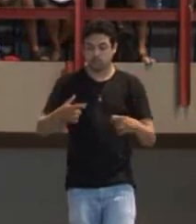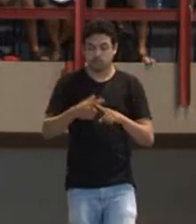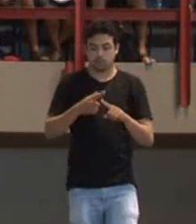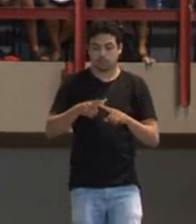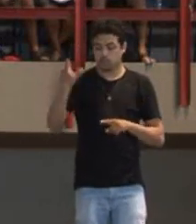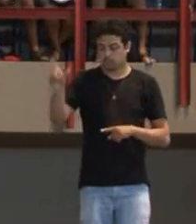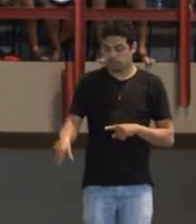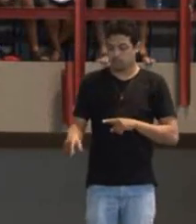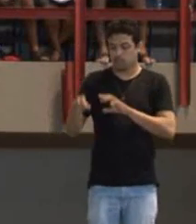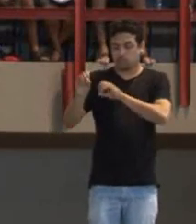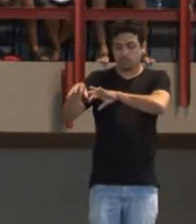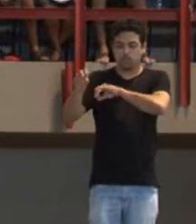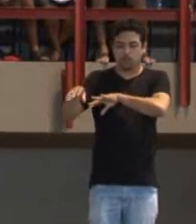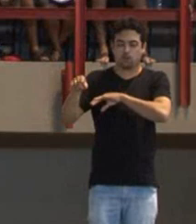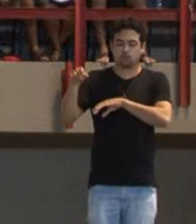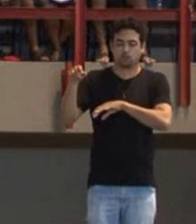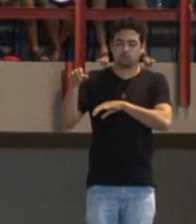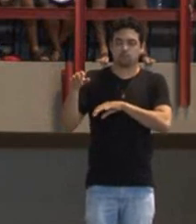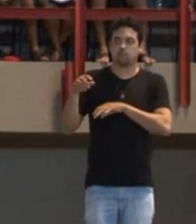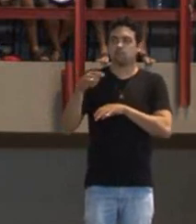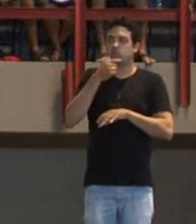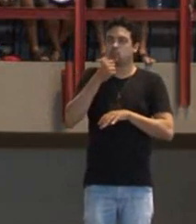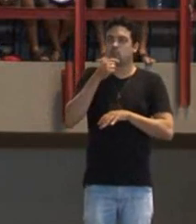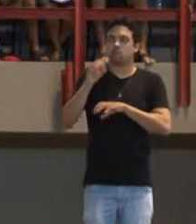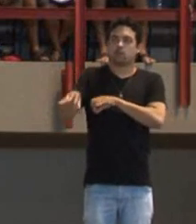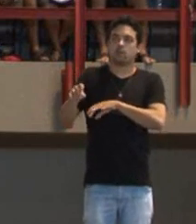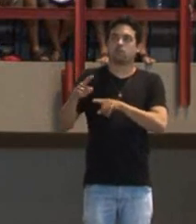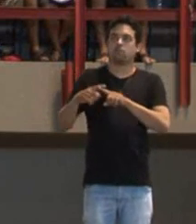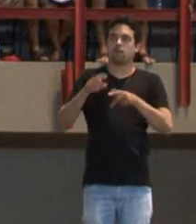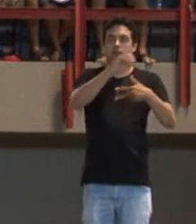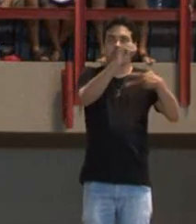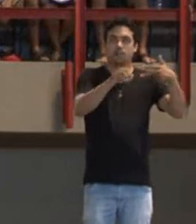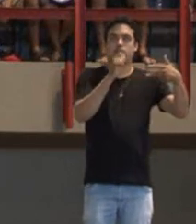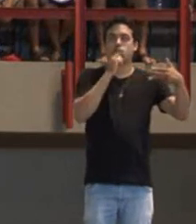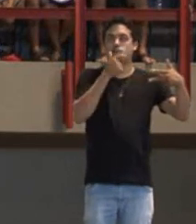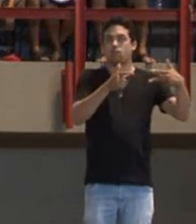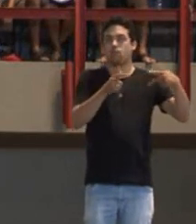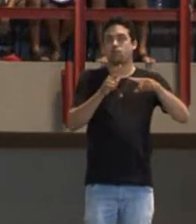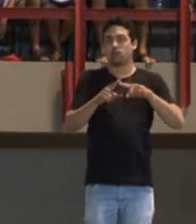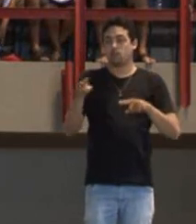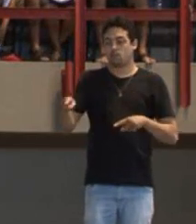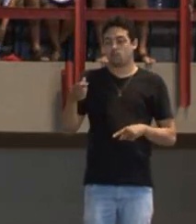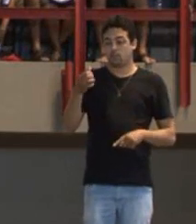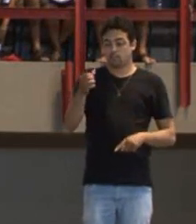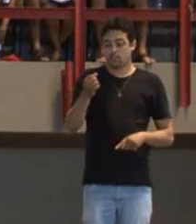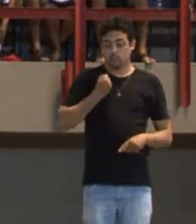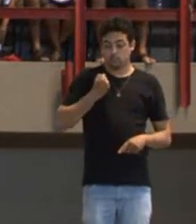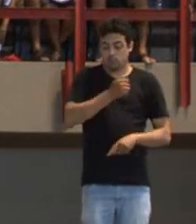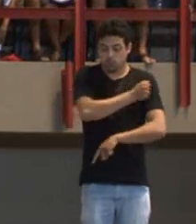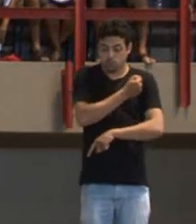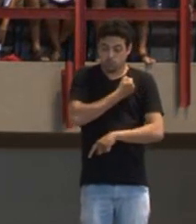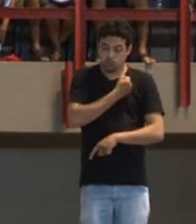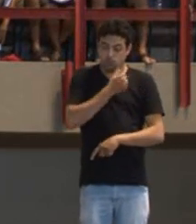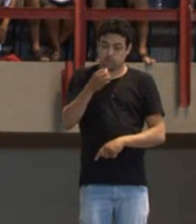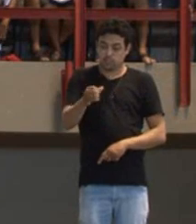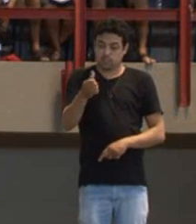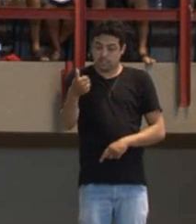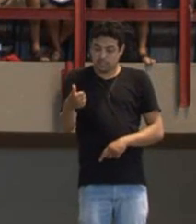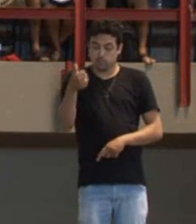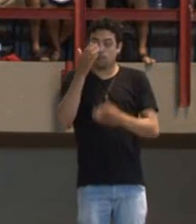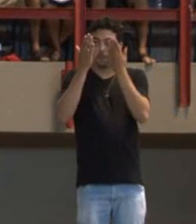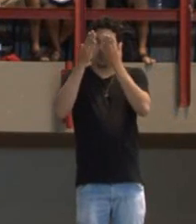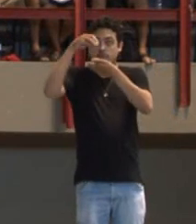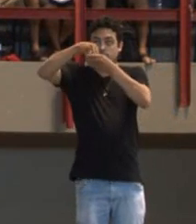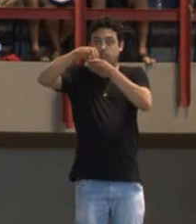para uma menina, uns tempos atrás, na época nem tinha Enem ainda, ela foi o número 61 para psicologia na